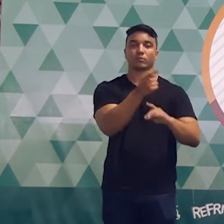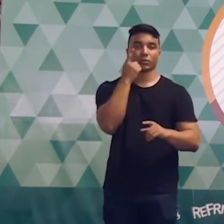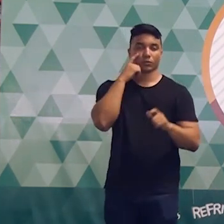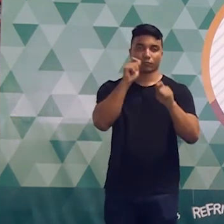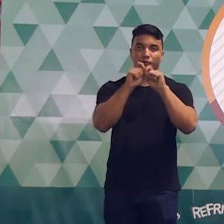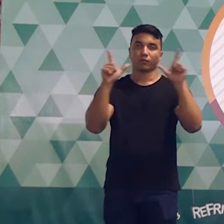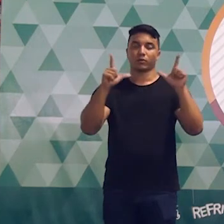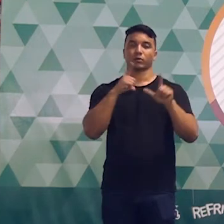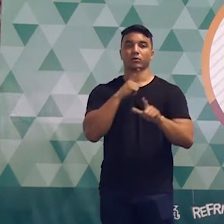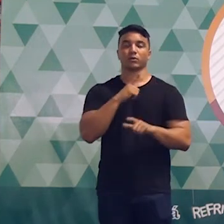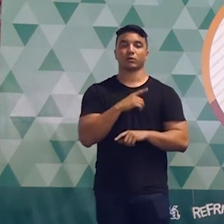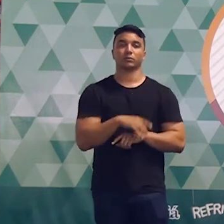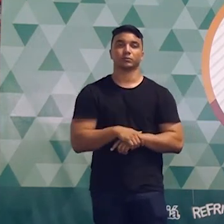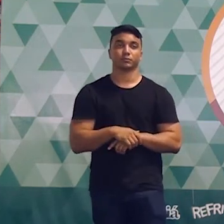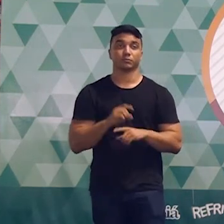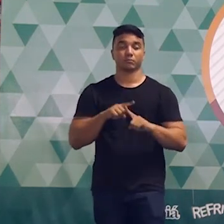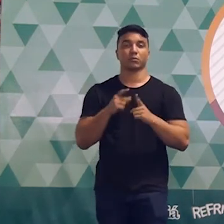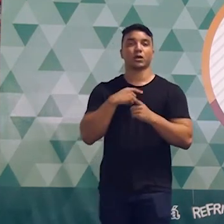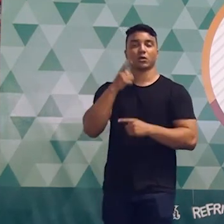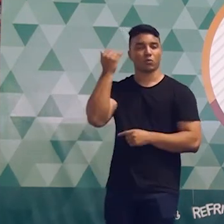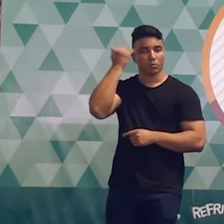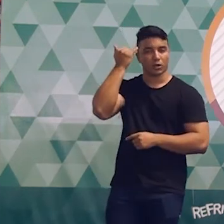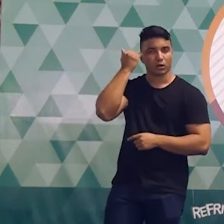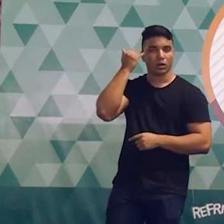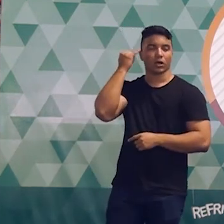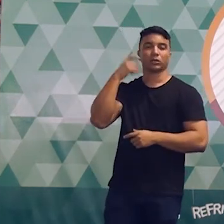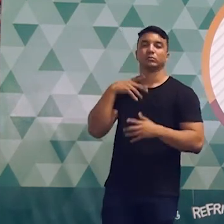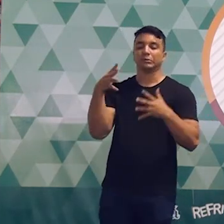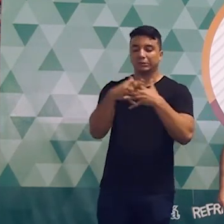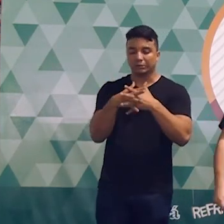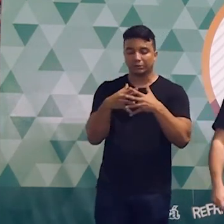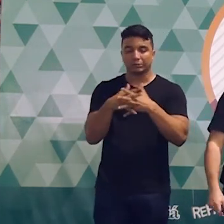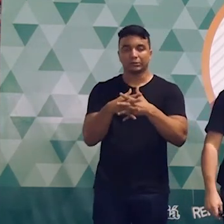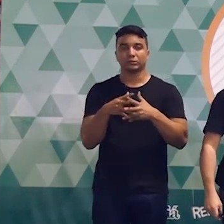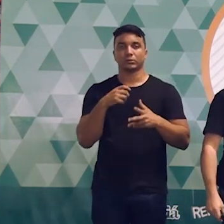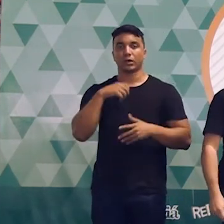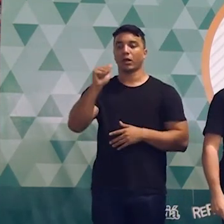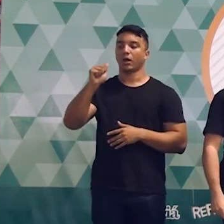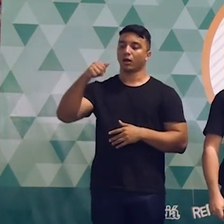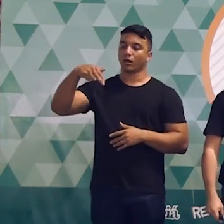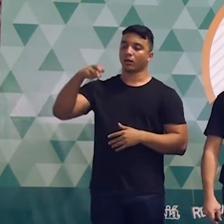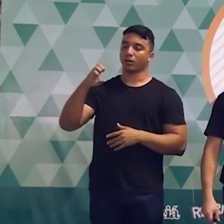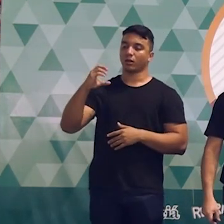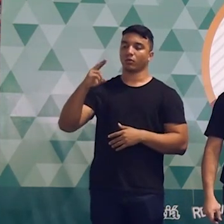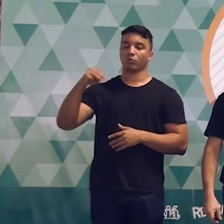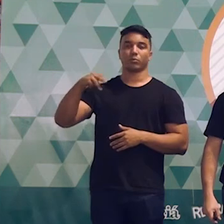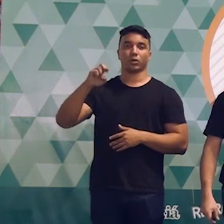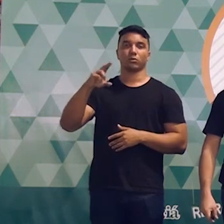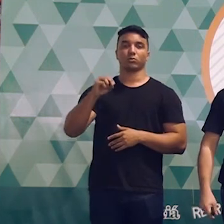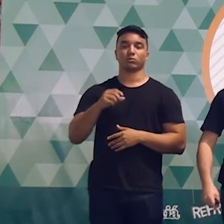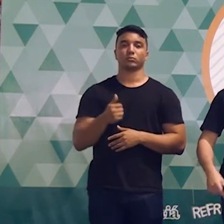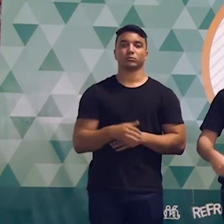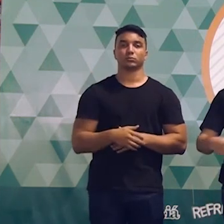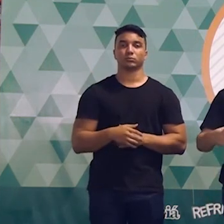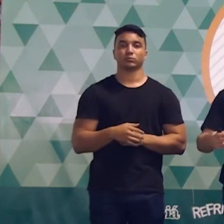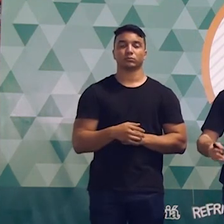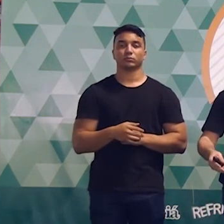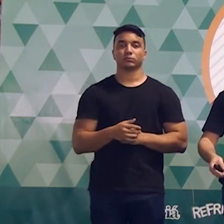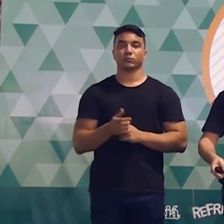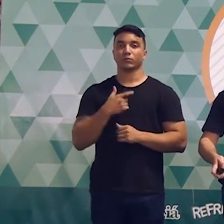olhada na reportagem. Mas é complicado. São lugares anecúmenos, não são impossíveis,